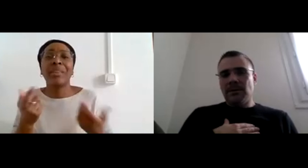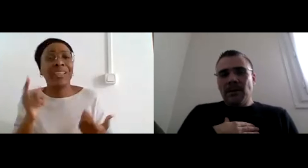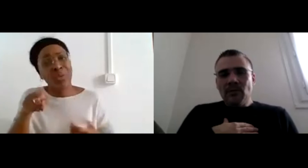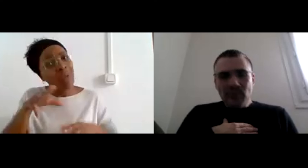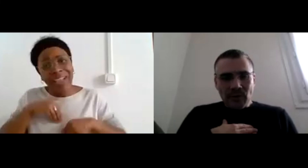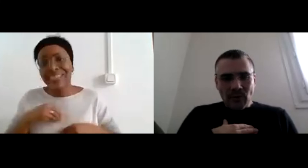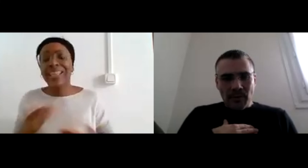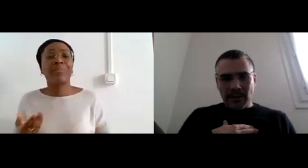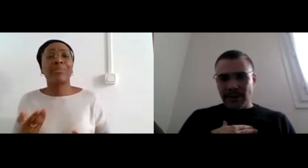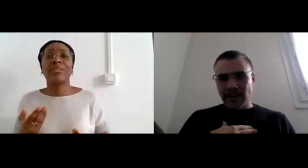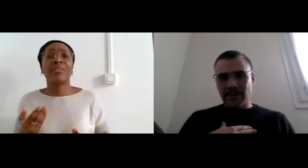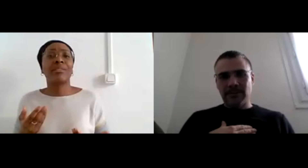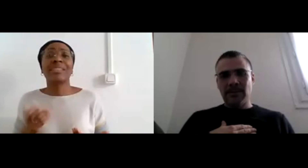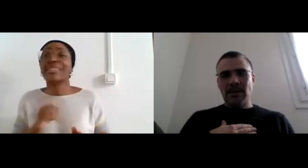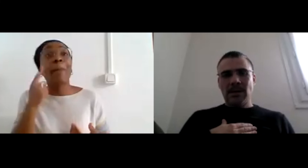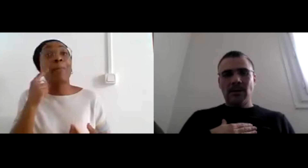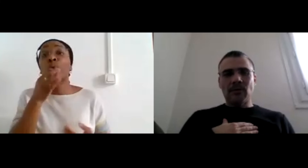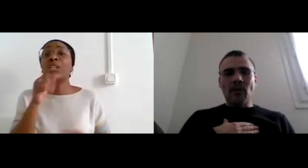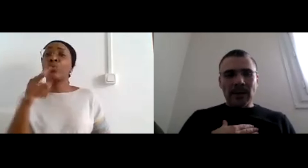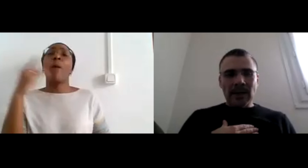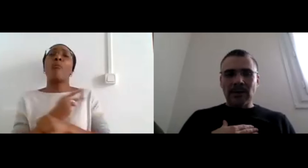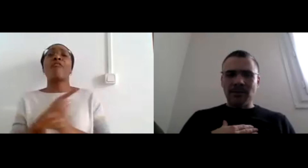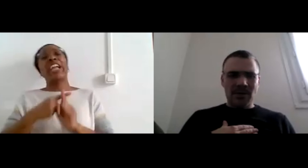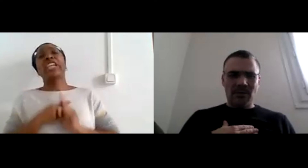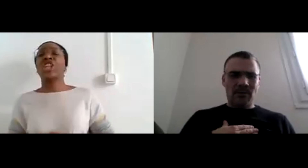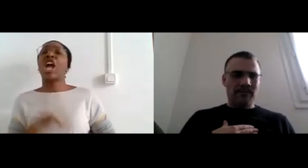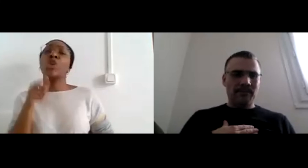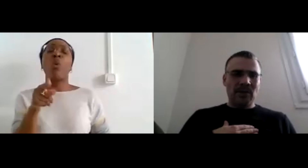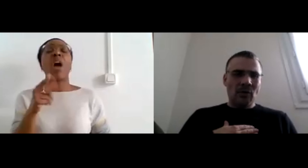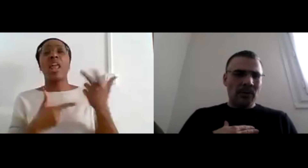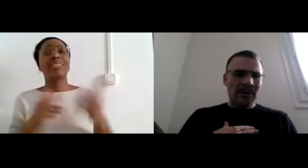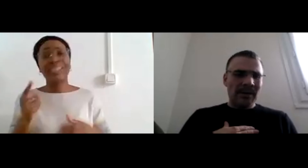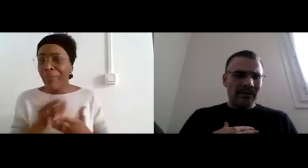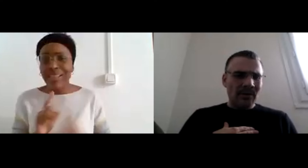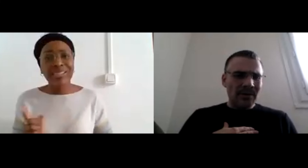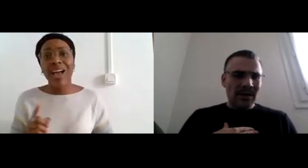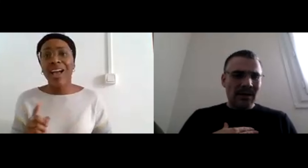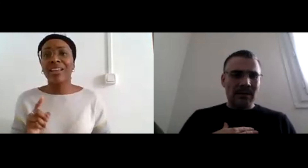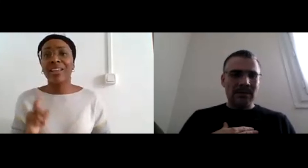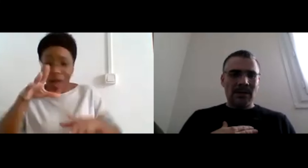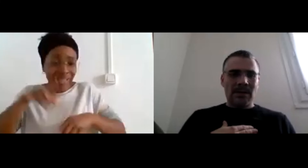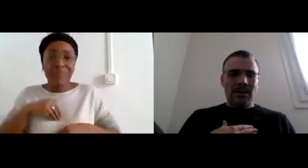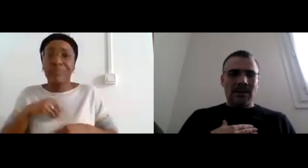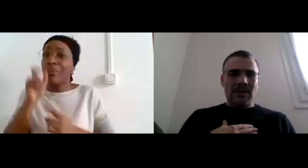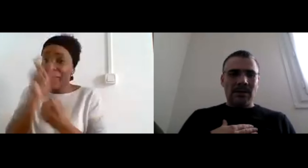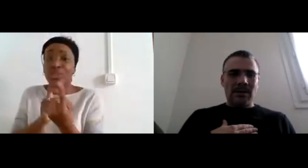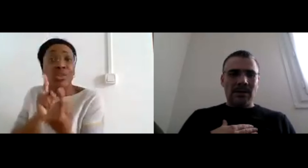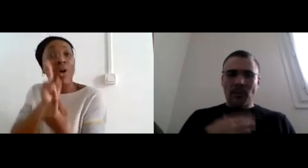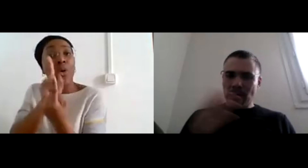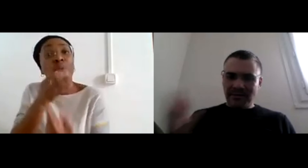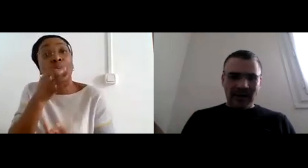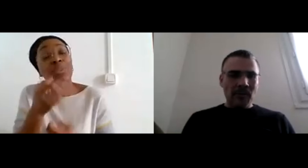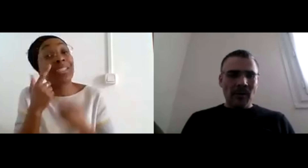Non, c'est pas le but quand on reprend quelqu'un. Quand on reprend quelqu'un, on est comme Jésus. Jésus reprenait pas avec violence quelqu'un,